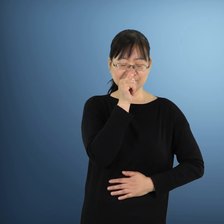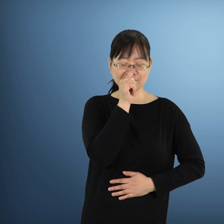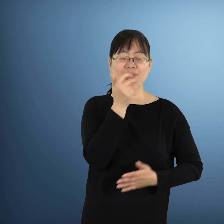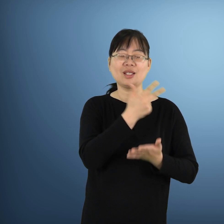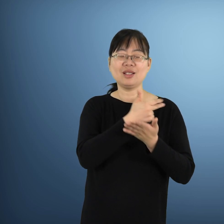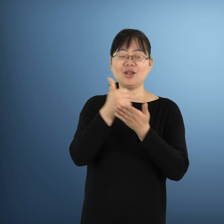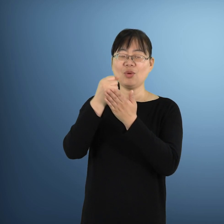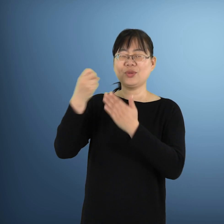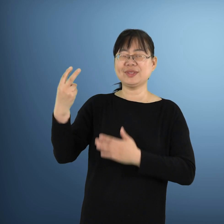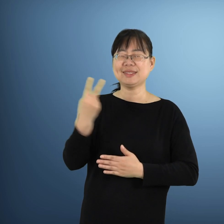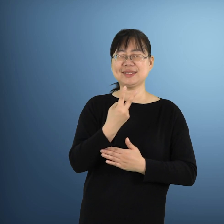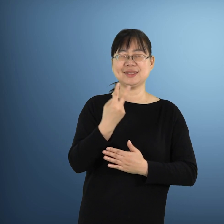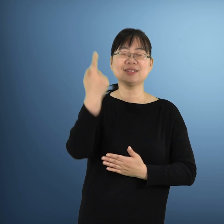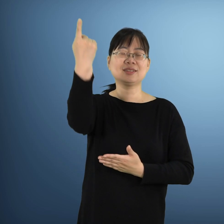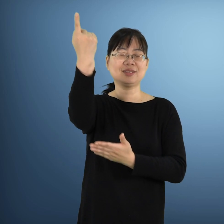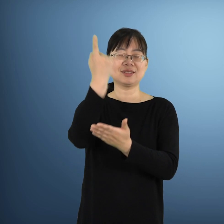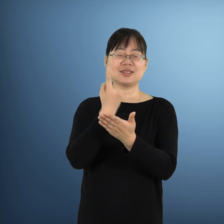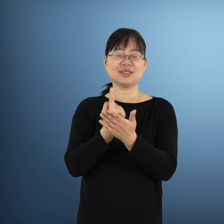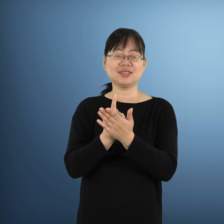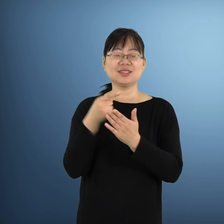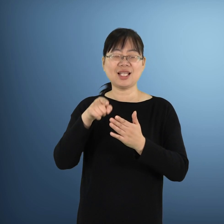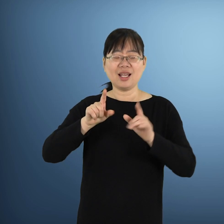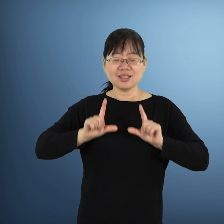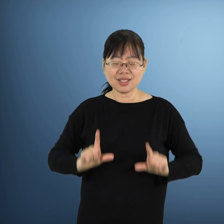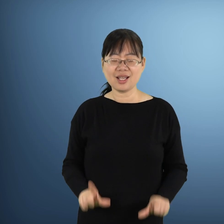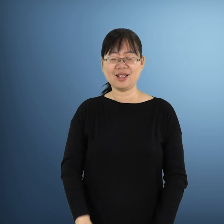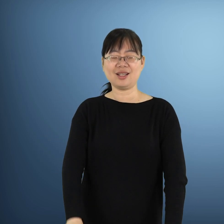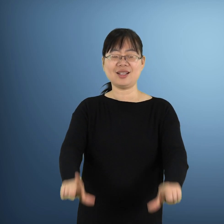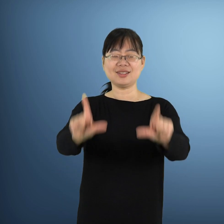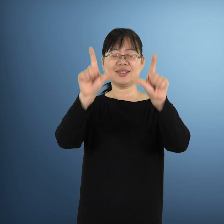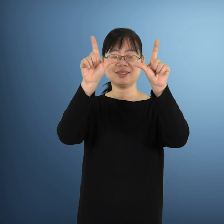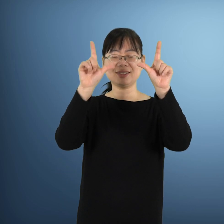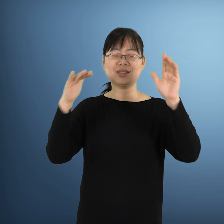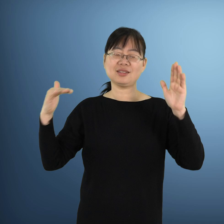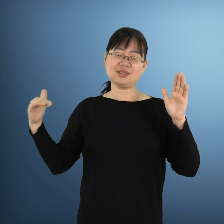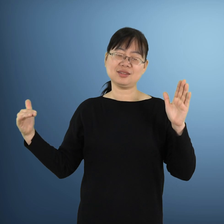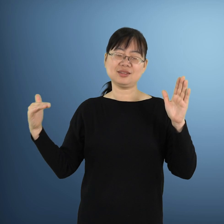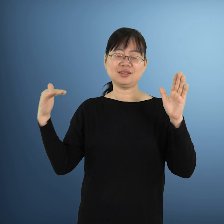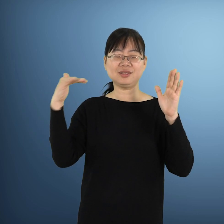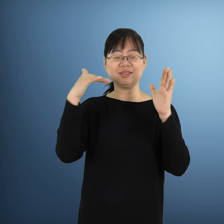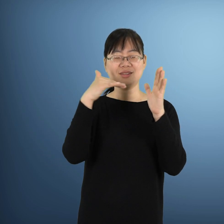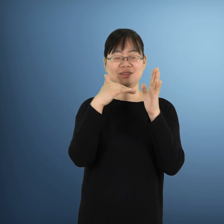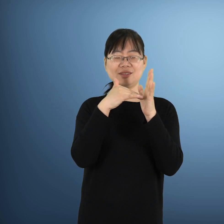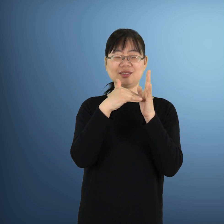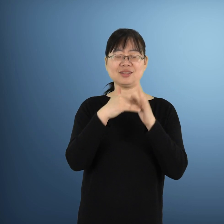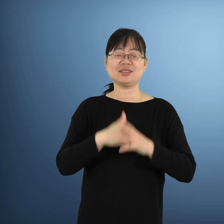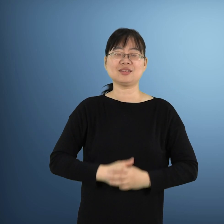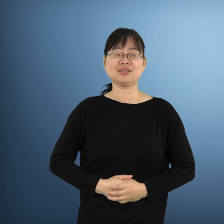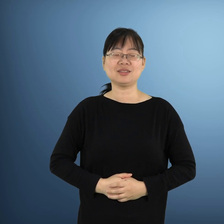주님 다시 오실 그날까지